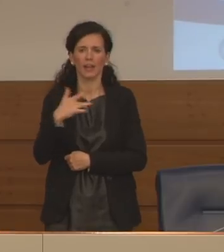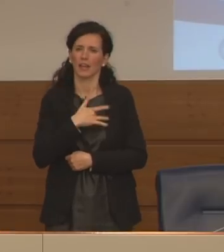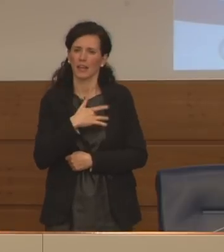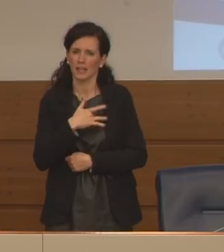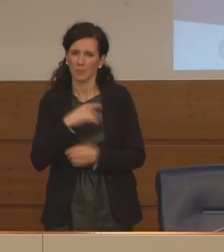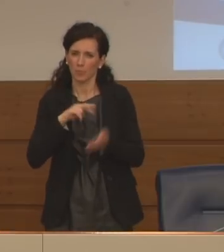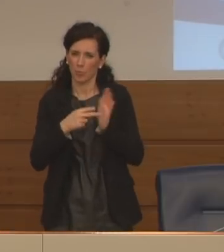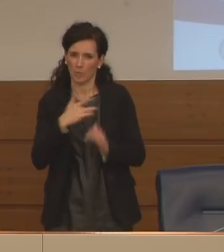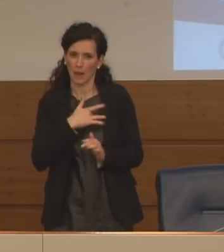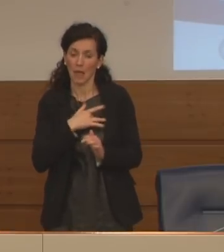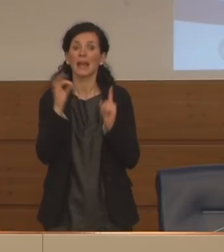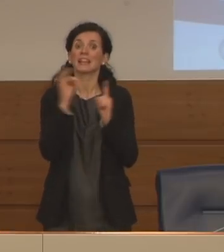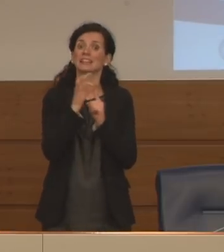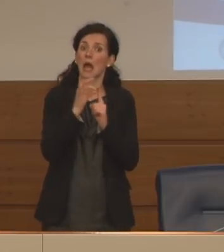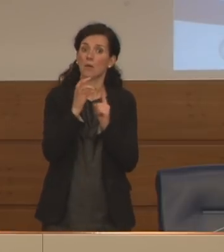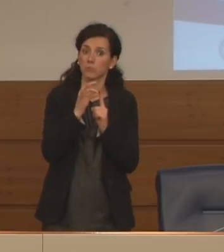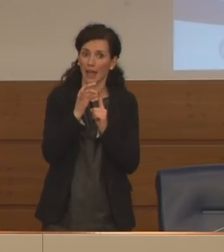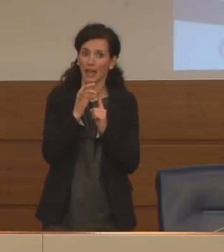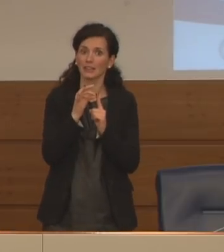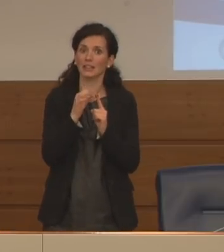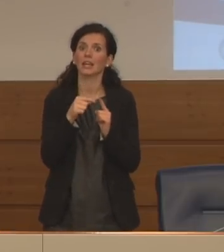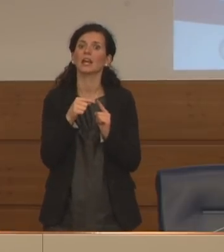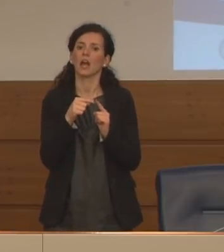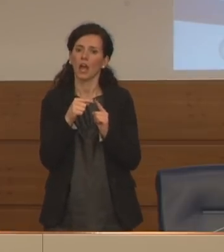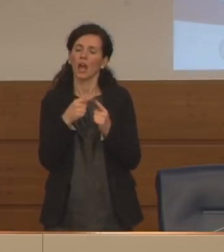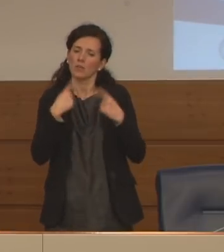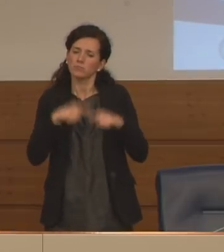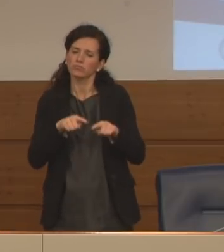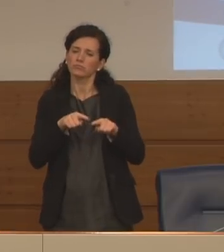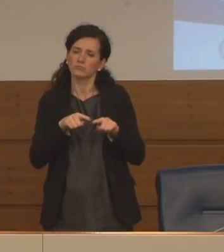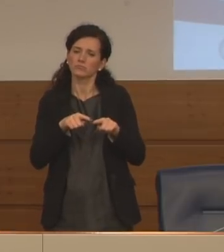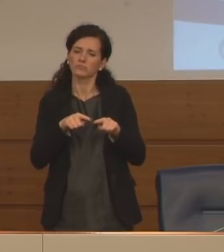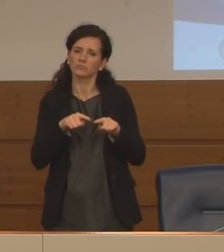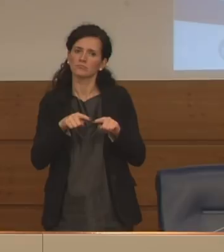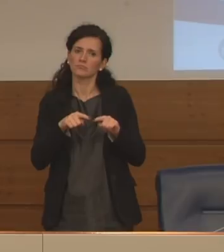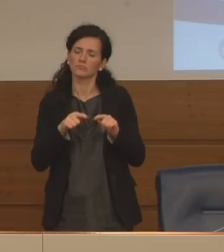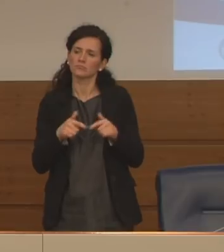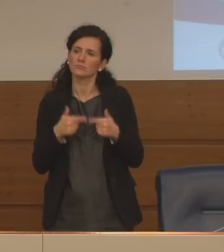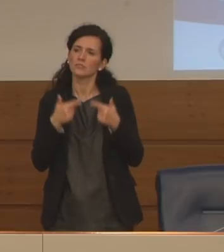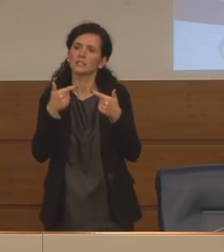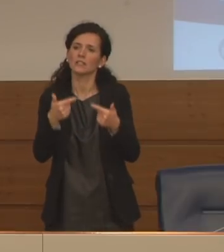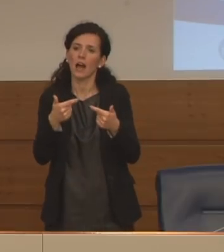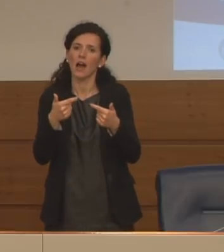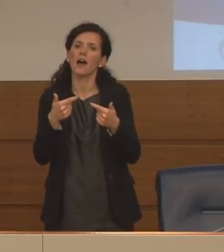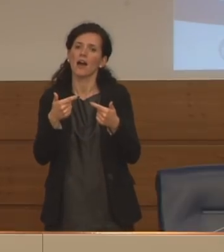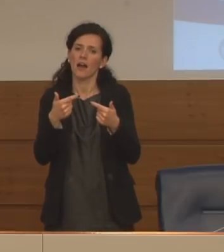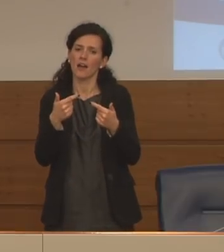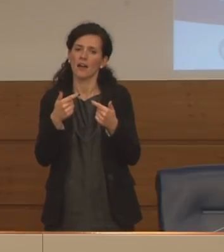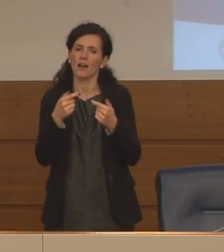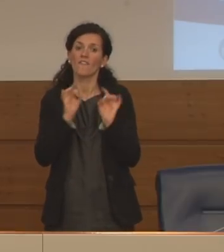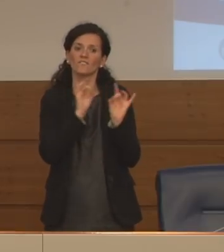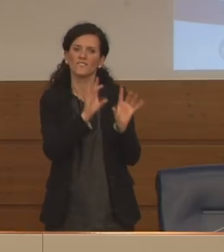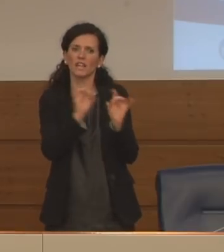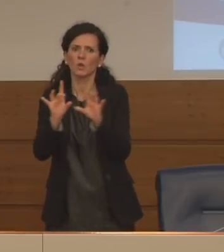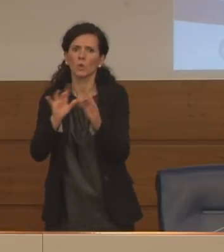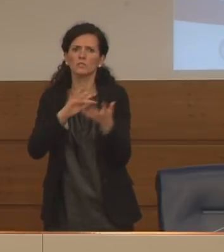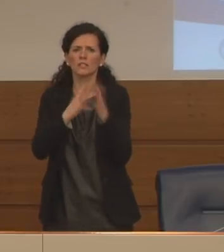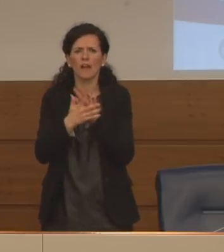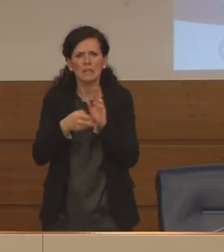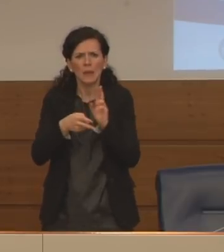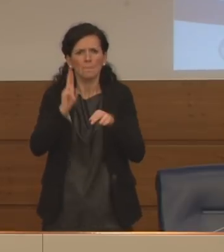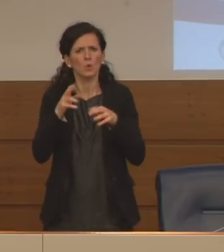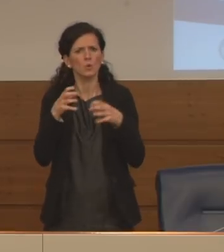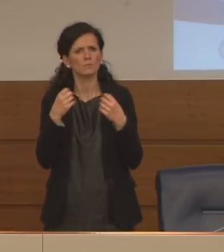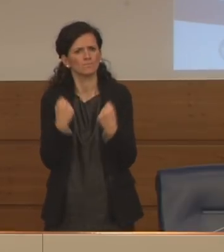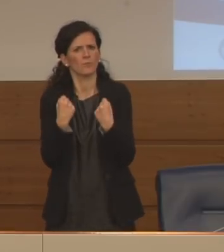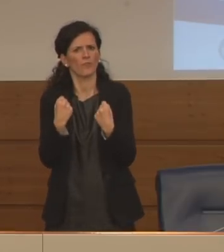il diabete sono quelle che portano ad una maggiore aggressività del virus semplicemente perché trova